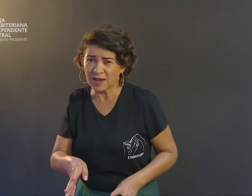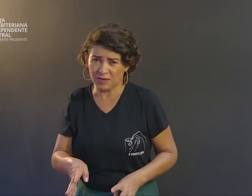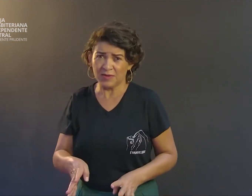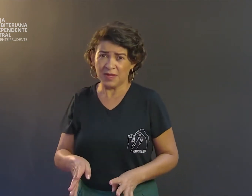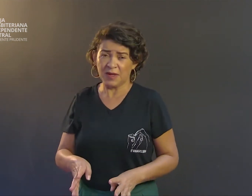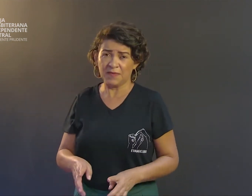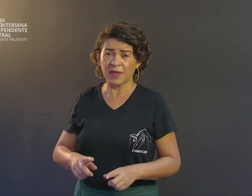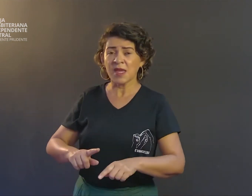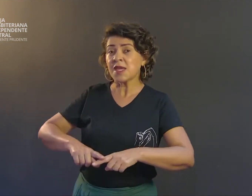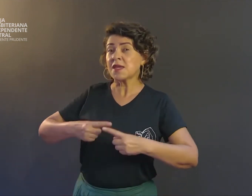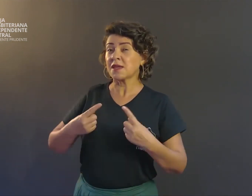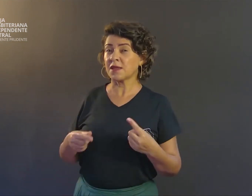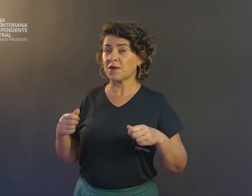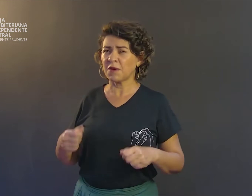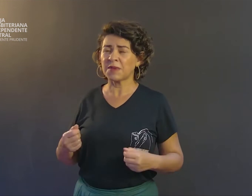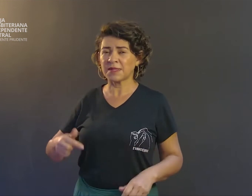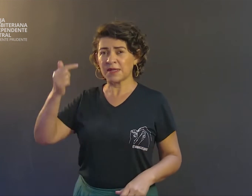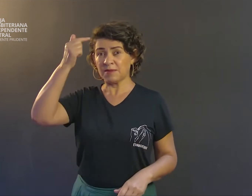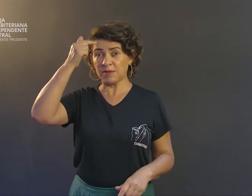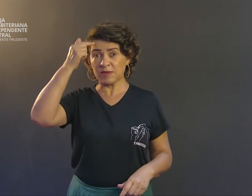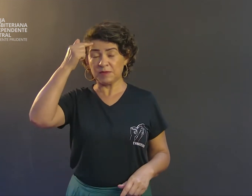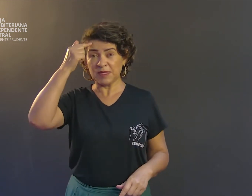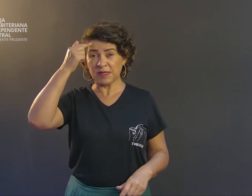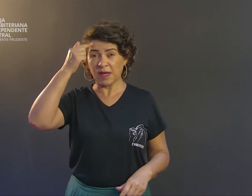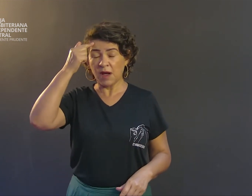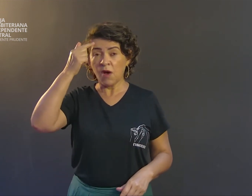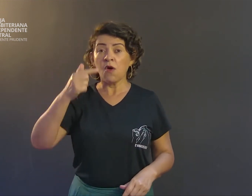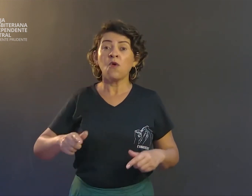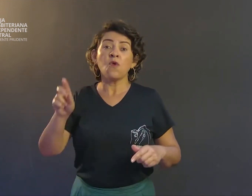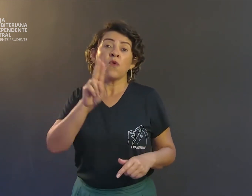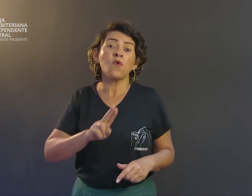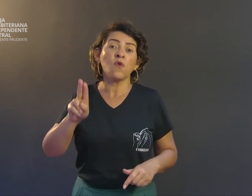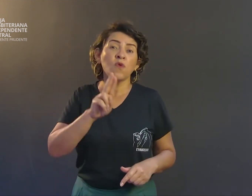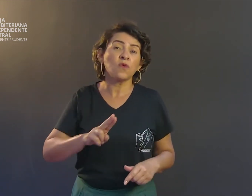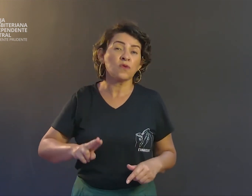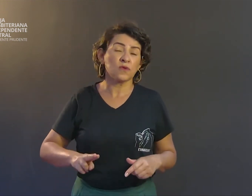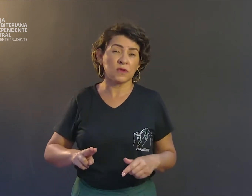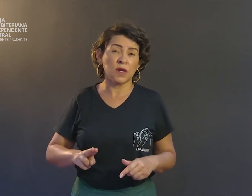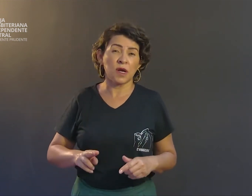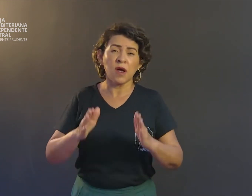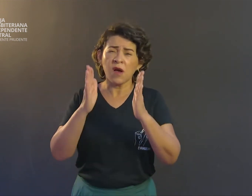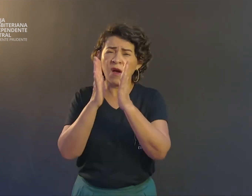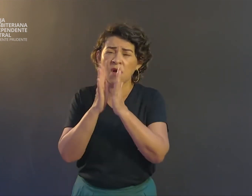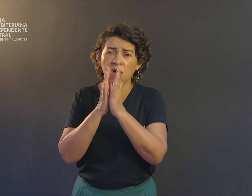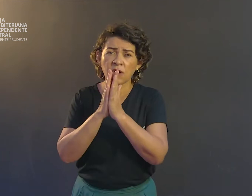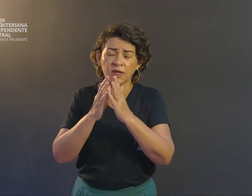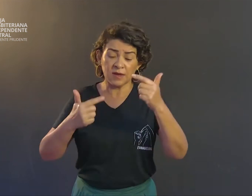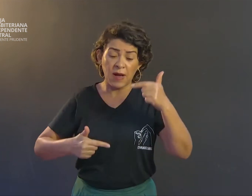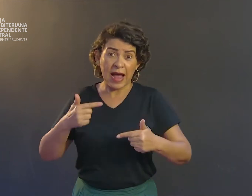armas espirituais os nossos verdadeiros inimigos. O apóstolo Paulo lista uma série